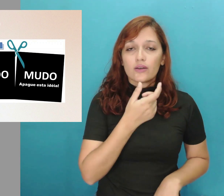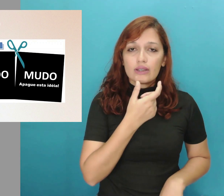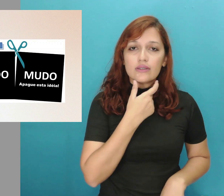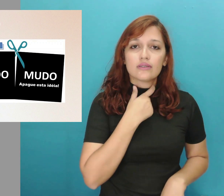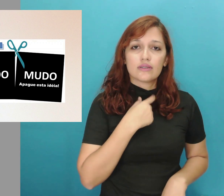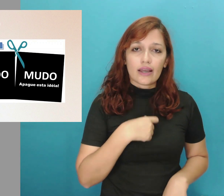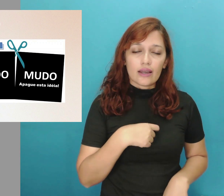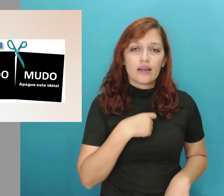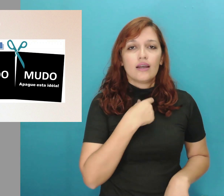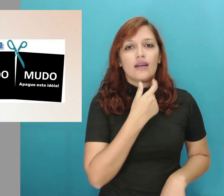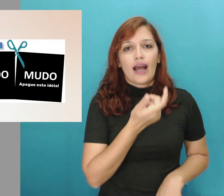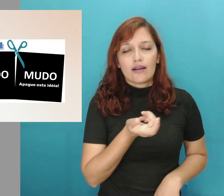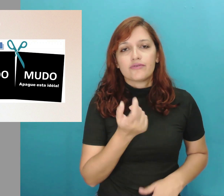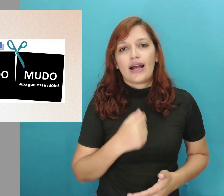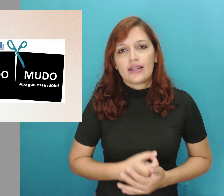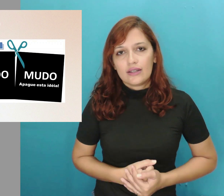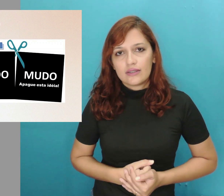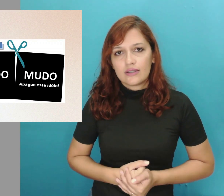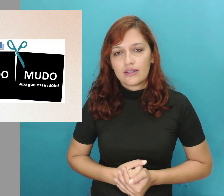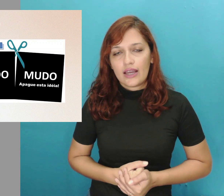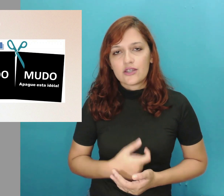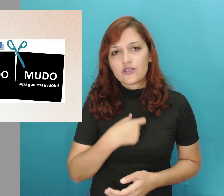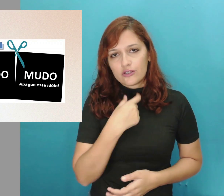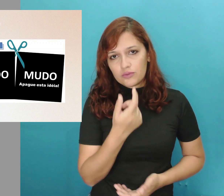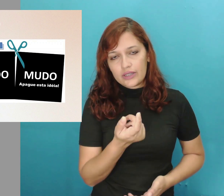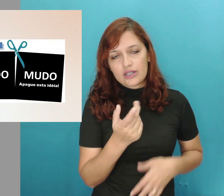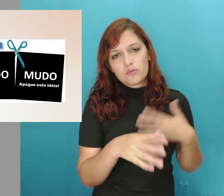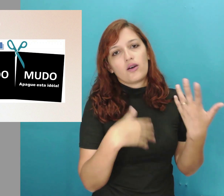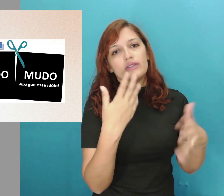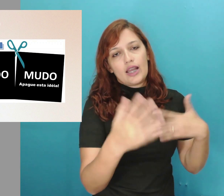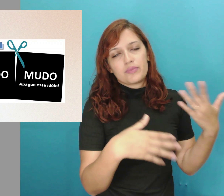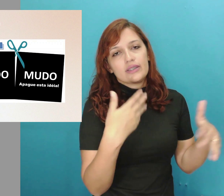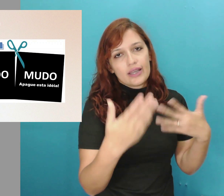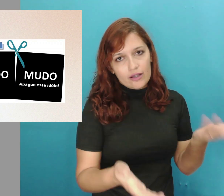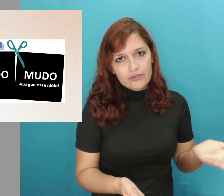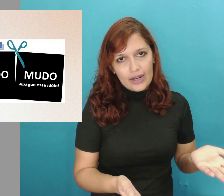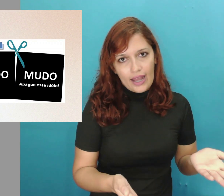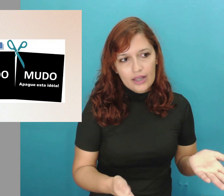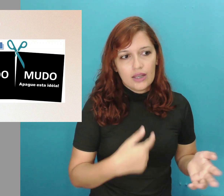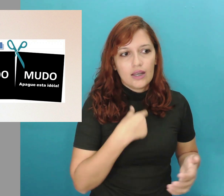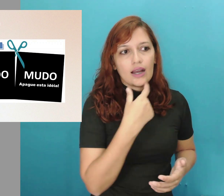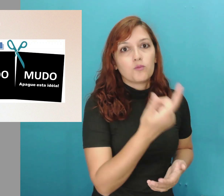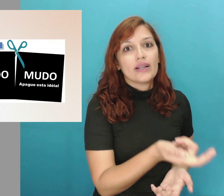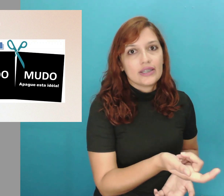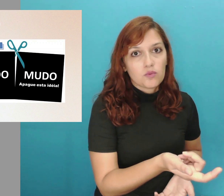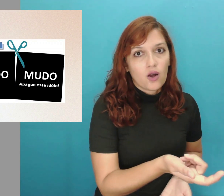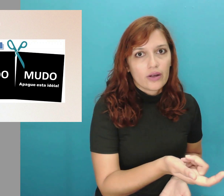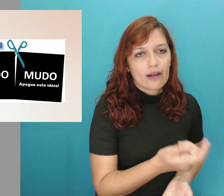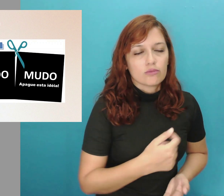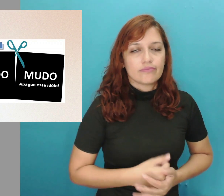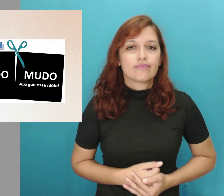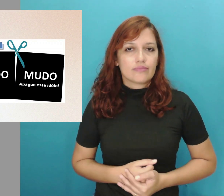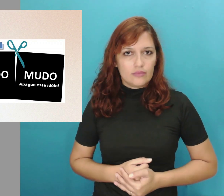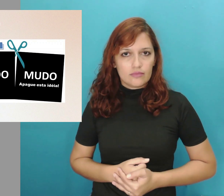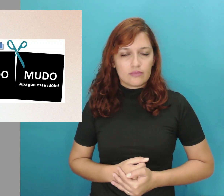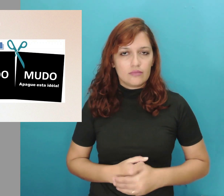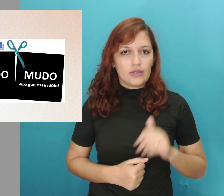podem ter a fala restituída, eles podem aprender a falar uma língua oral,